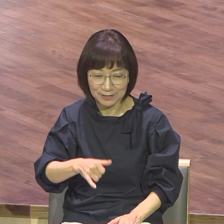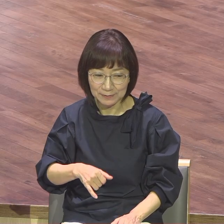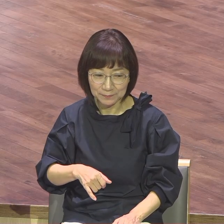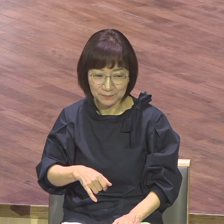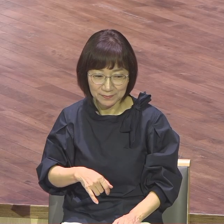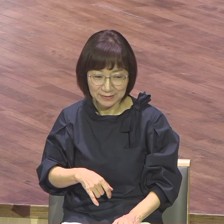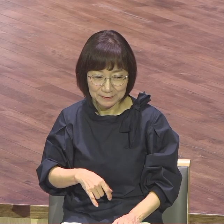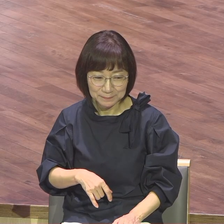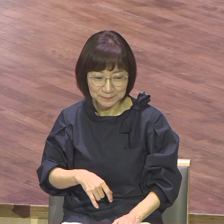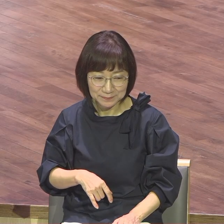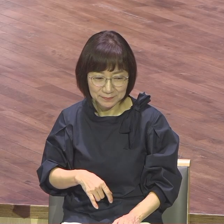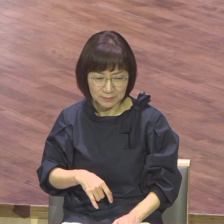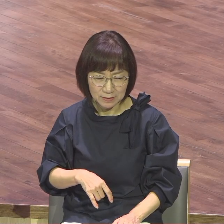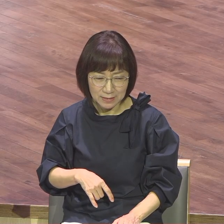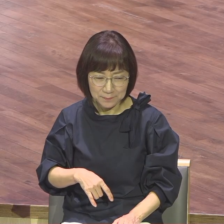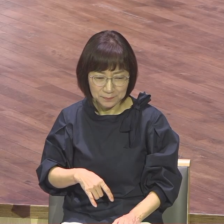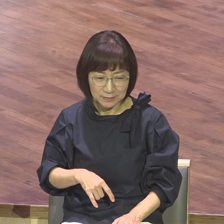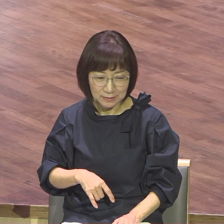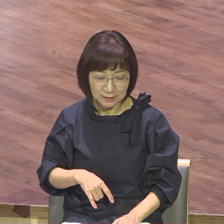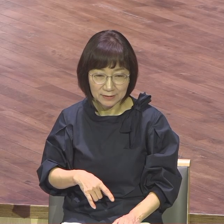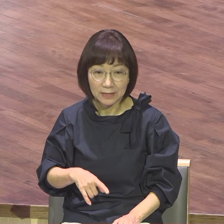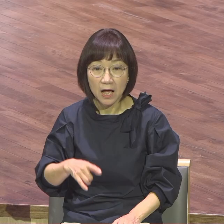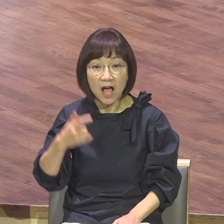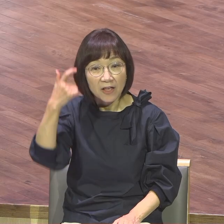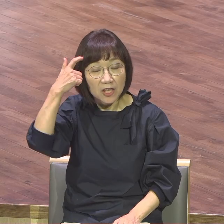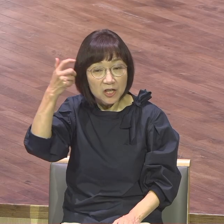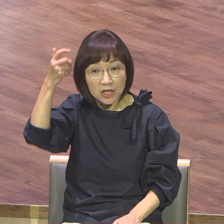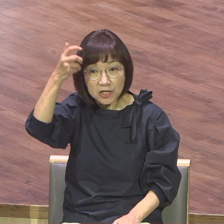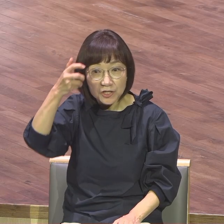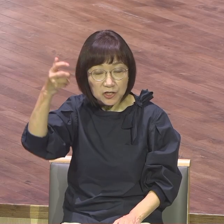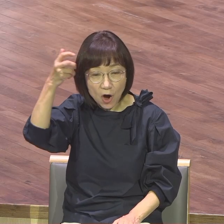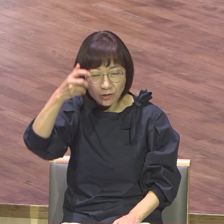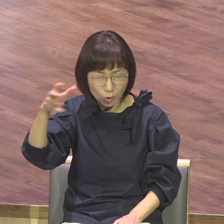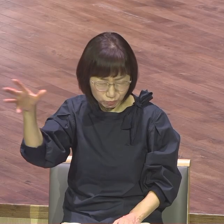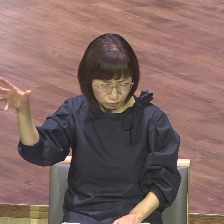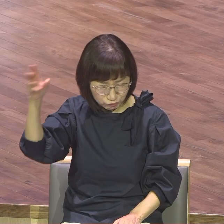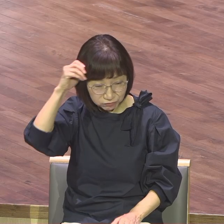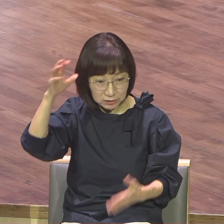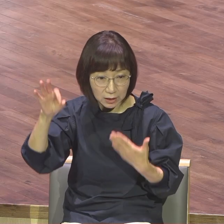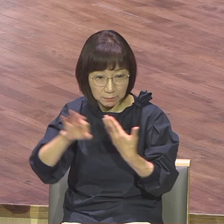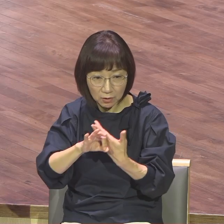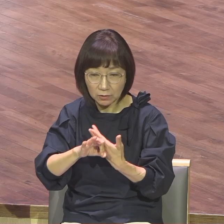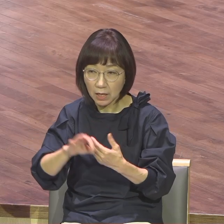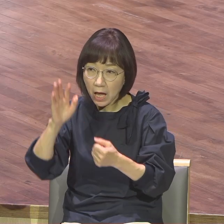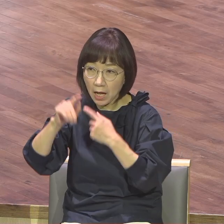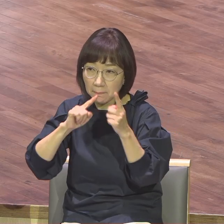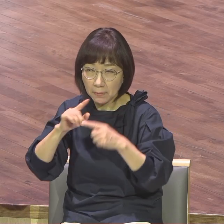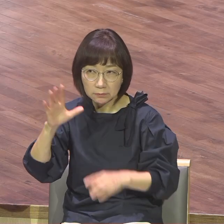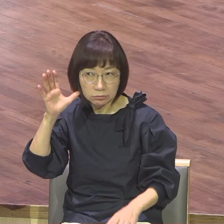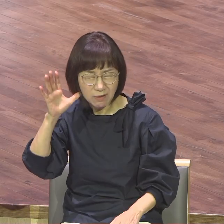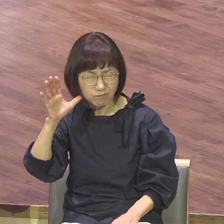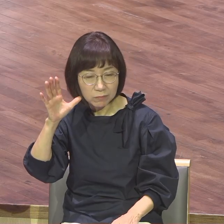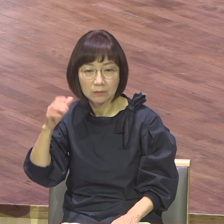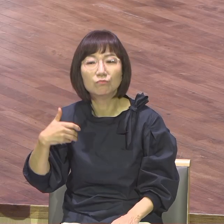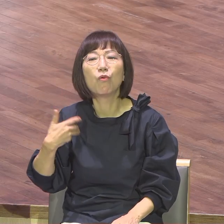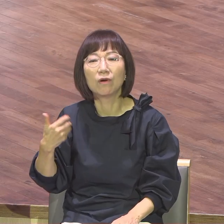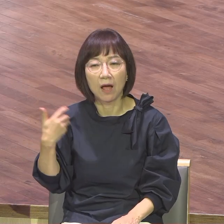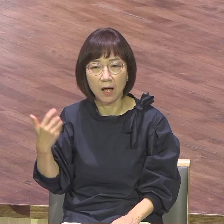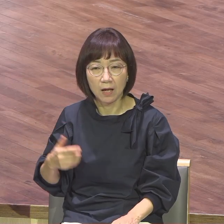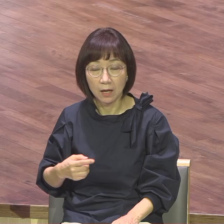있어봐야 듣지도 못 알아요. 세상 말은 들어도 영적인 말 못 알아들어요. 영적인 눈이 있어도 영적인 못